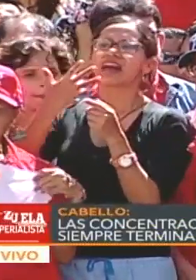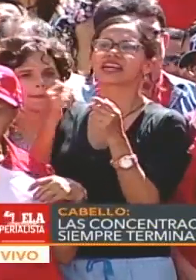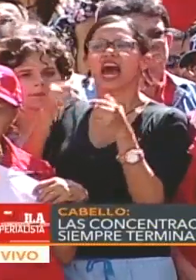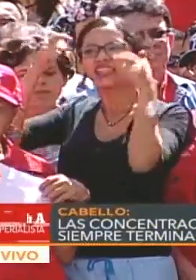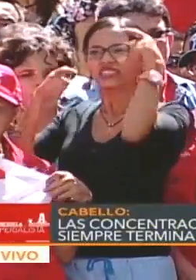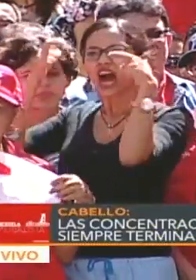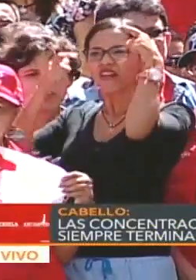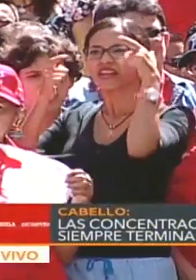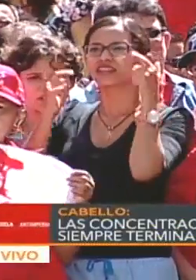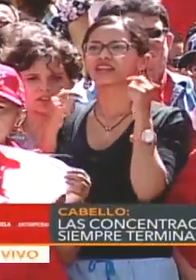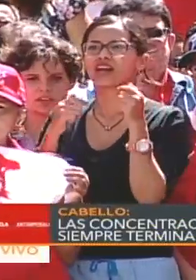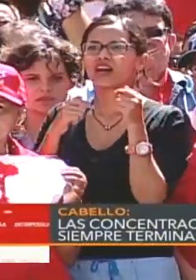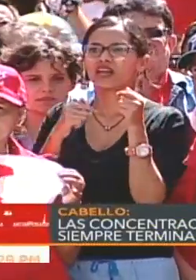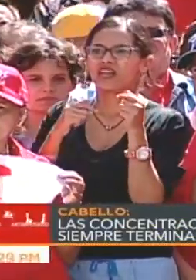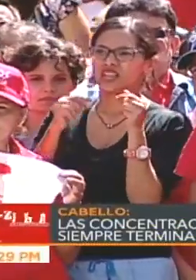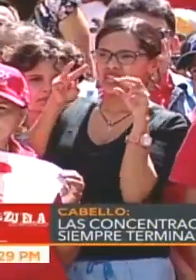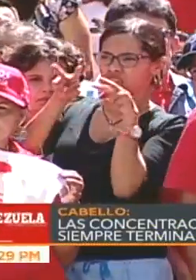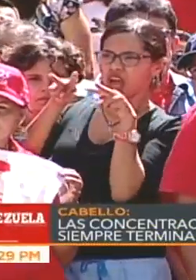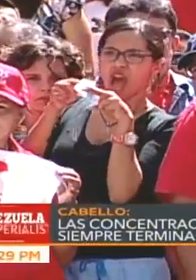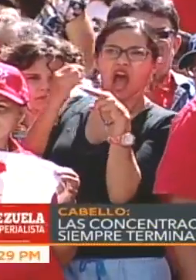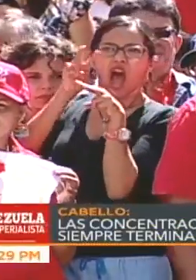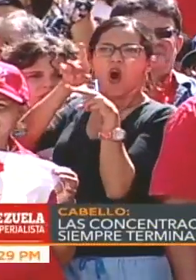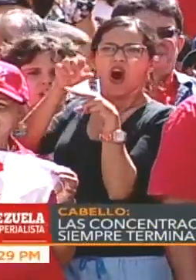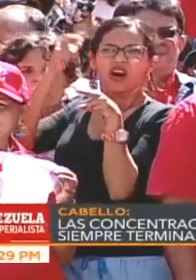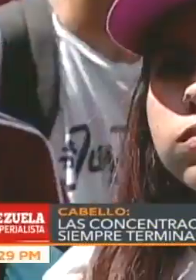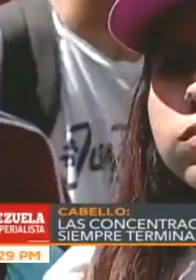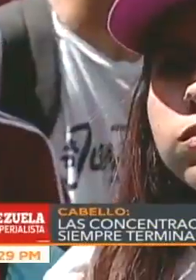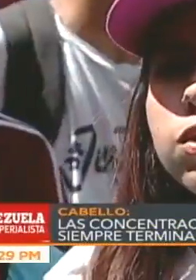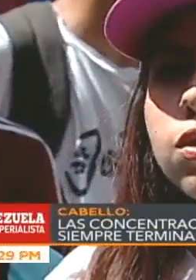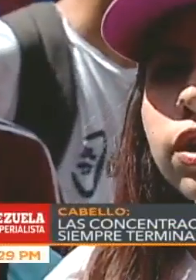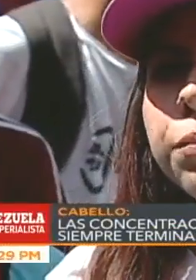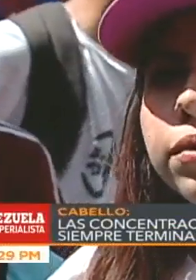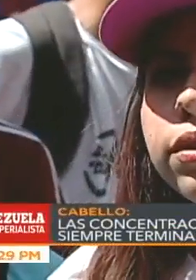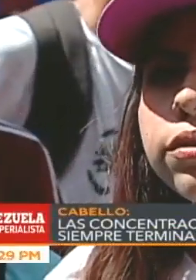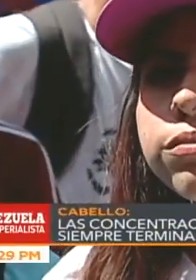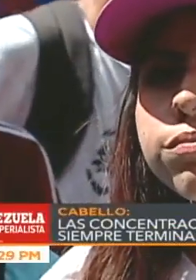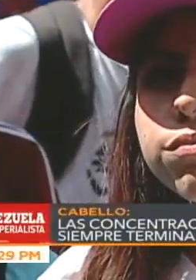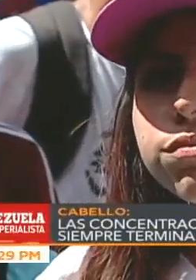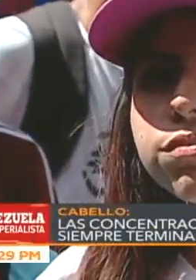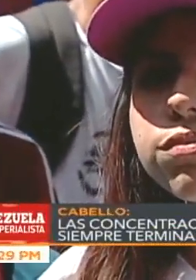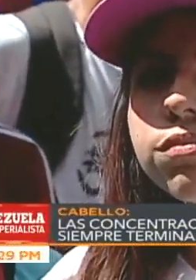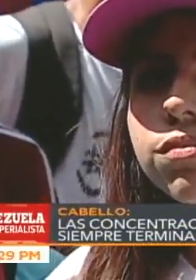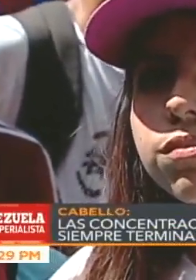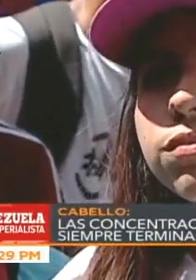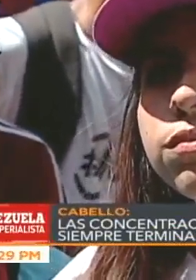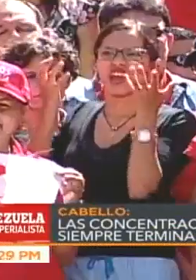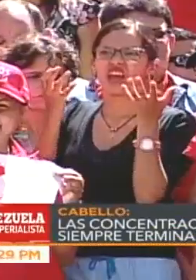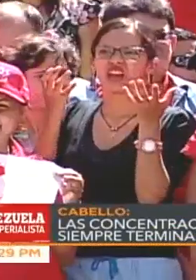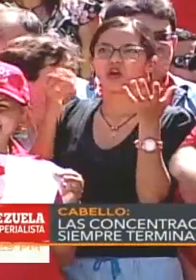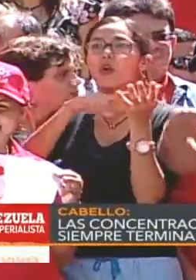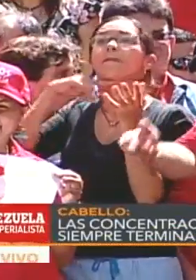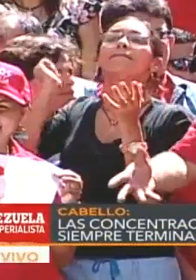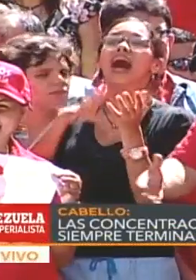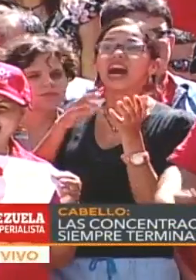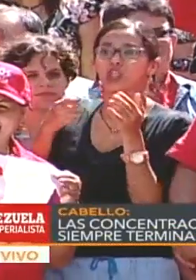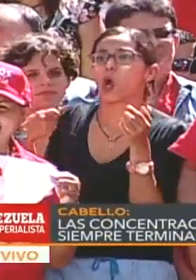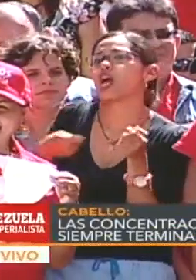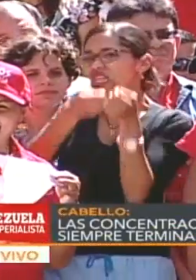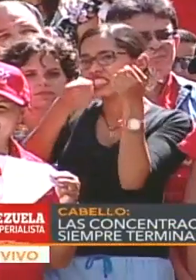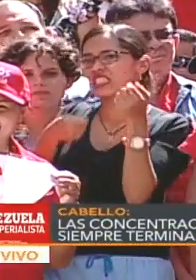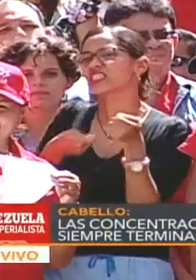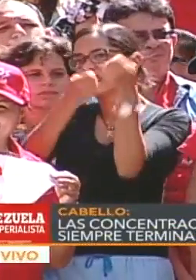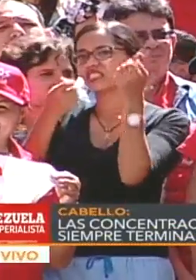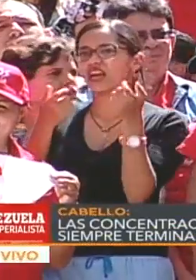ser chavista? ¿Y qué le hacen? Lo asesinan, lo